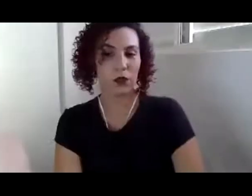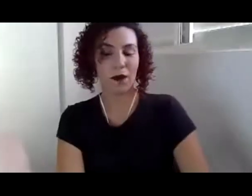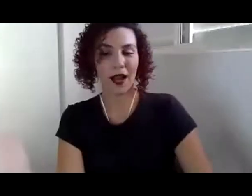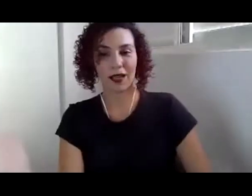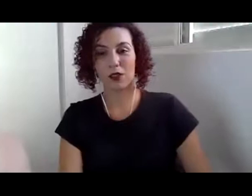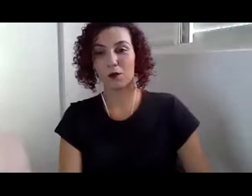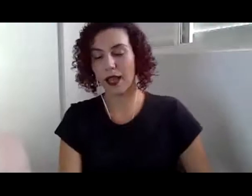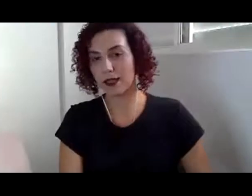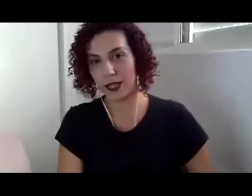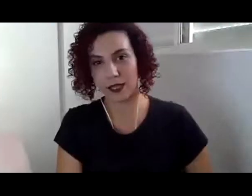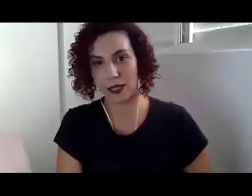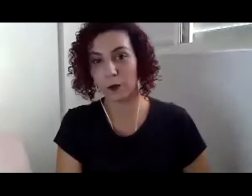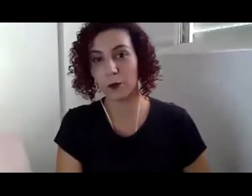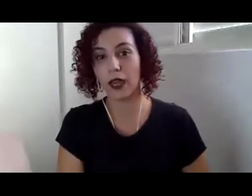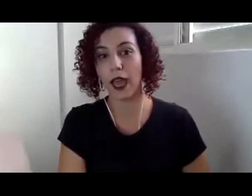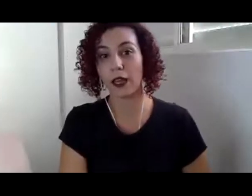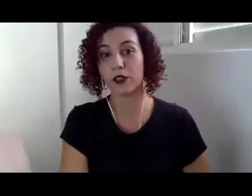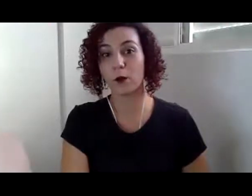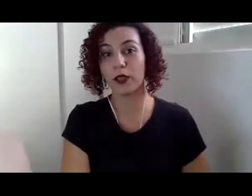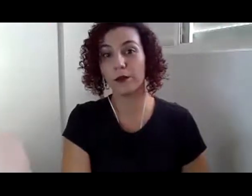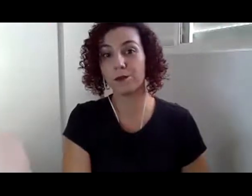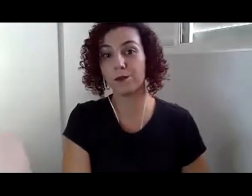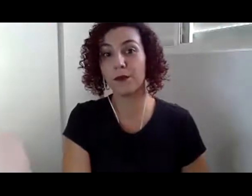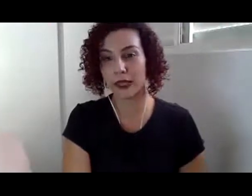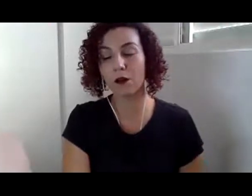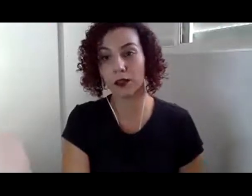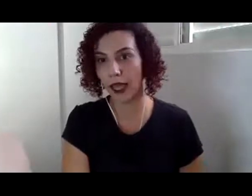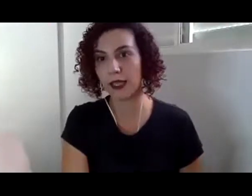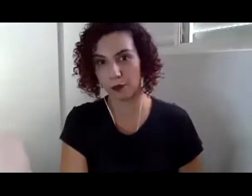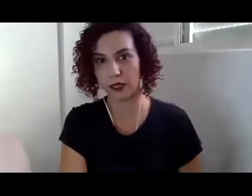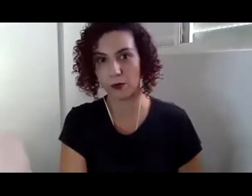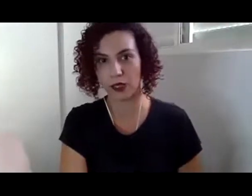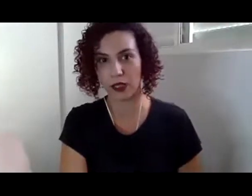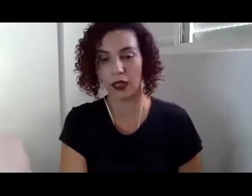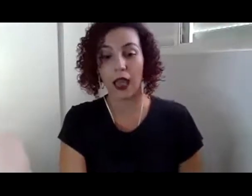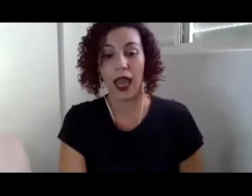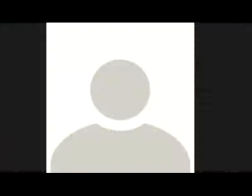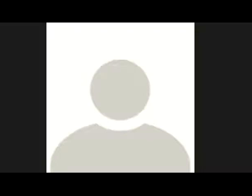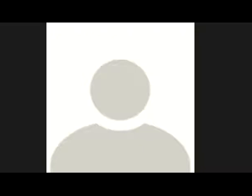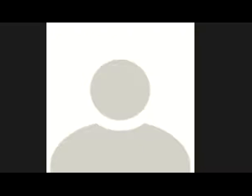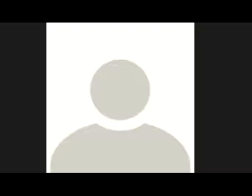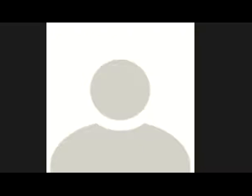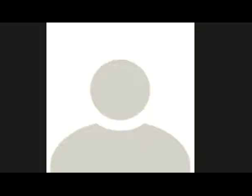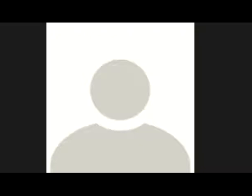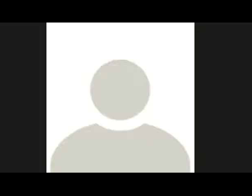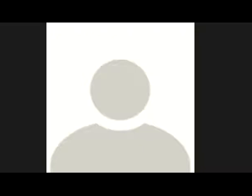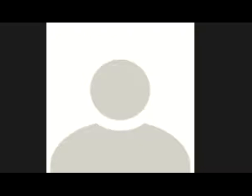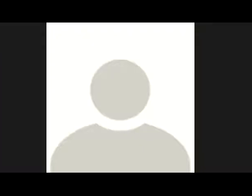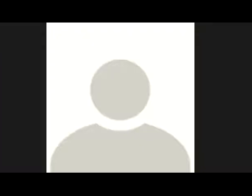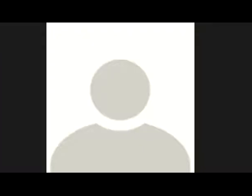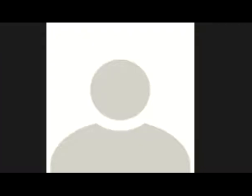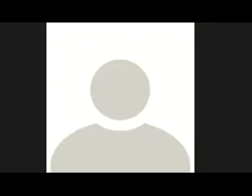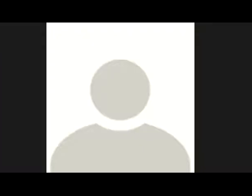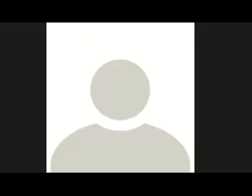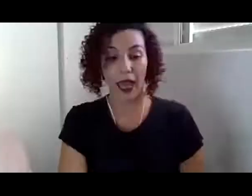Nossa, Ruth, bacana demais esse exemplo, porque acho que é o que mais acontece mesmo, assim. E além